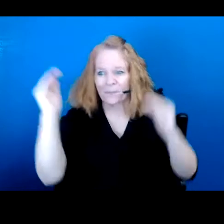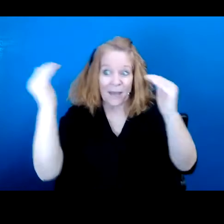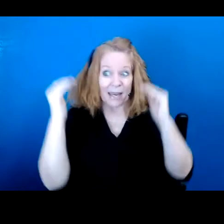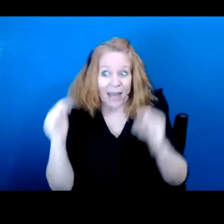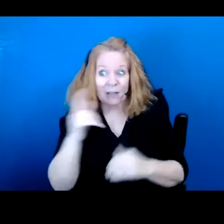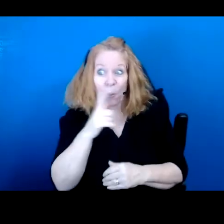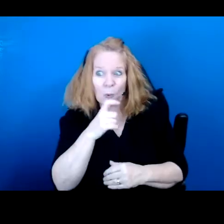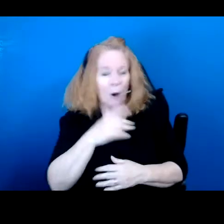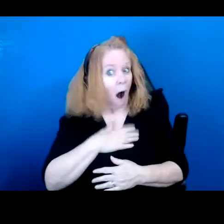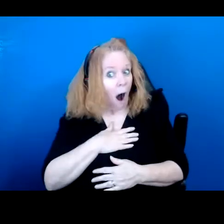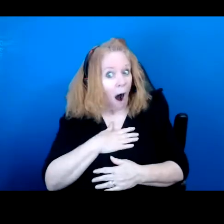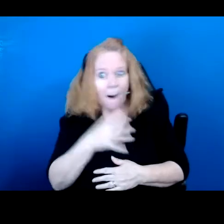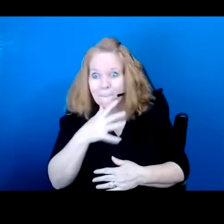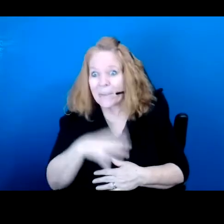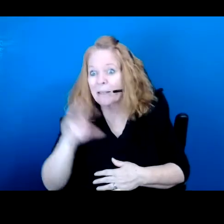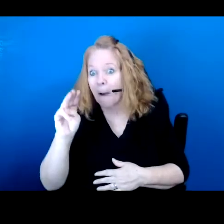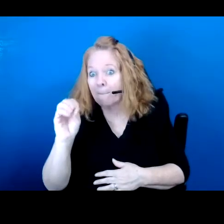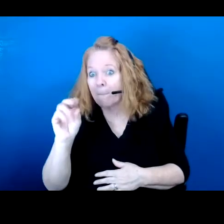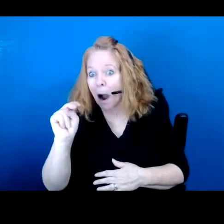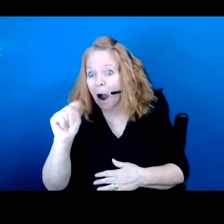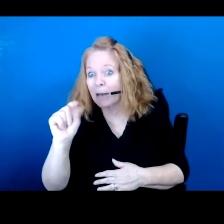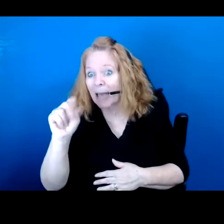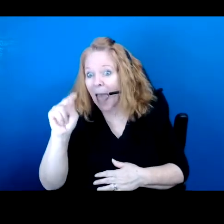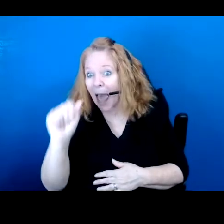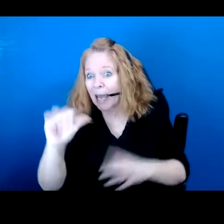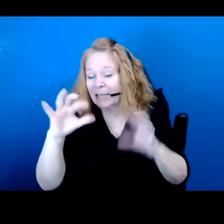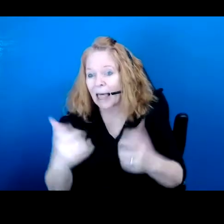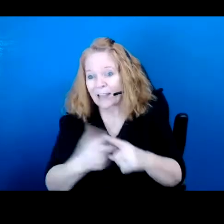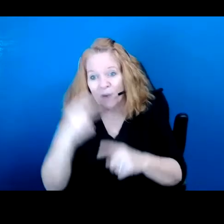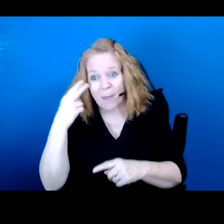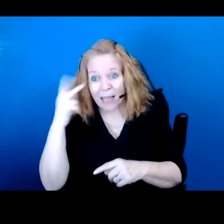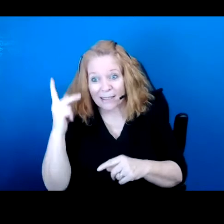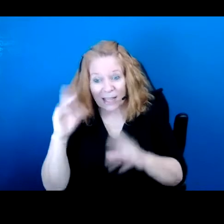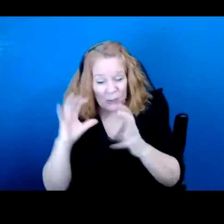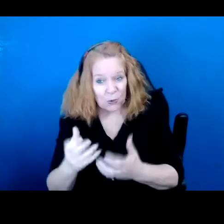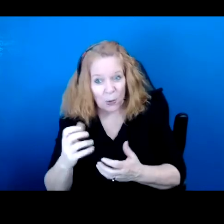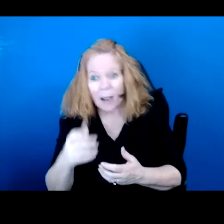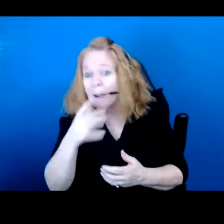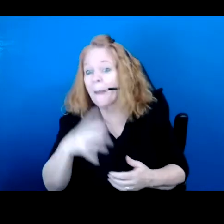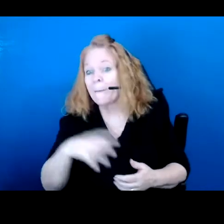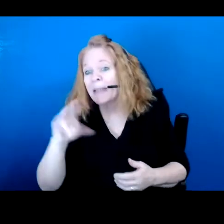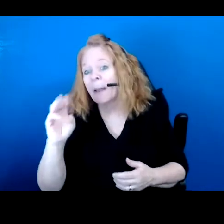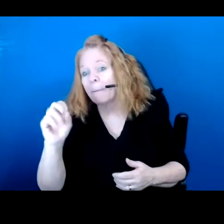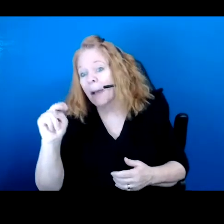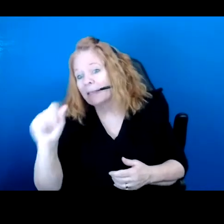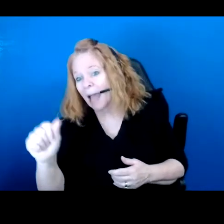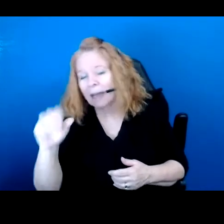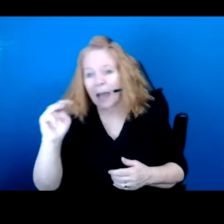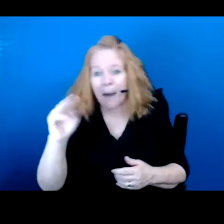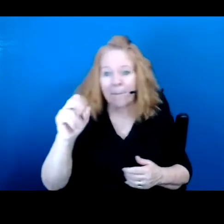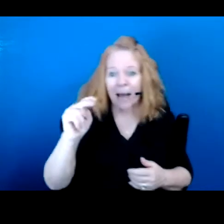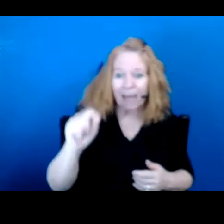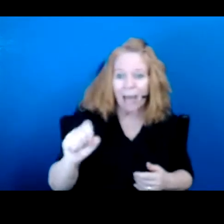llegue y quién sigue la clase de mis matando de la